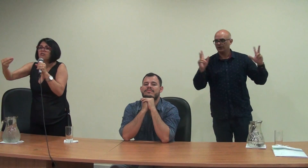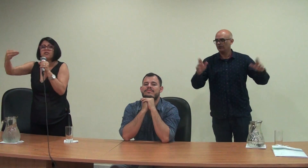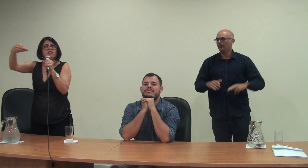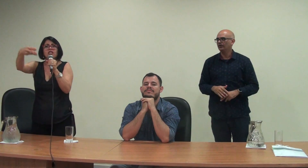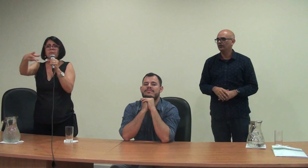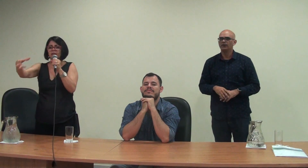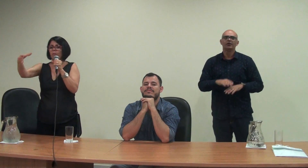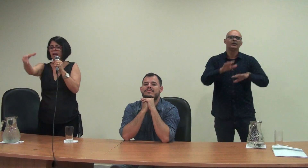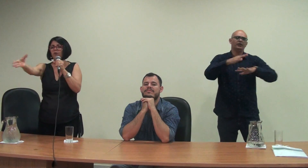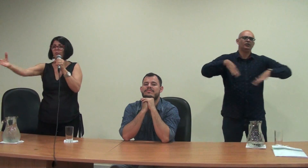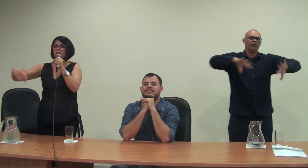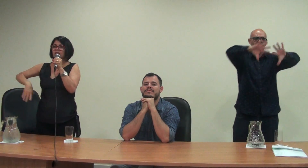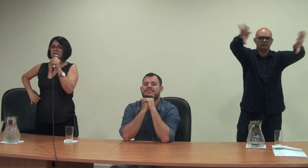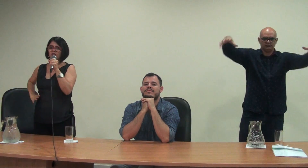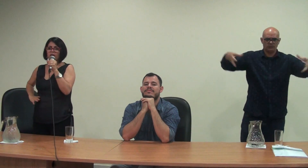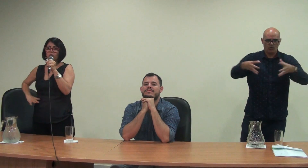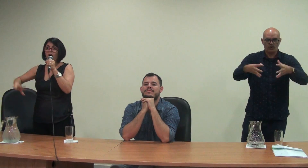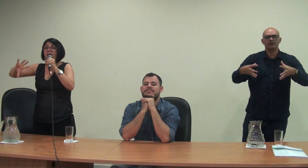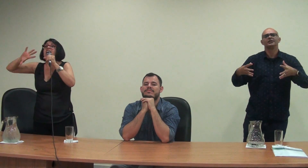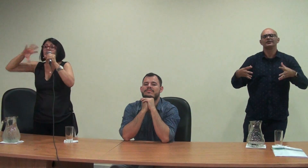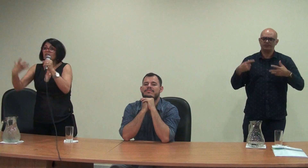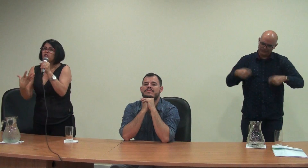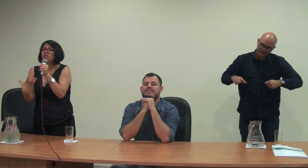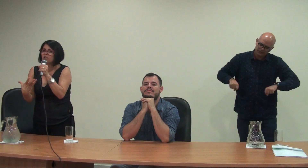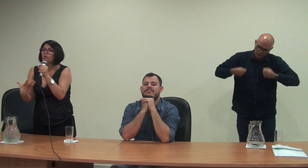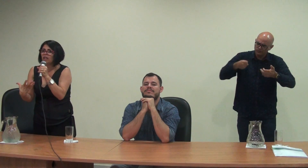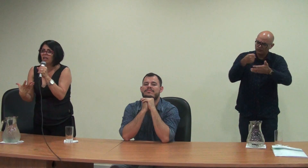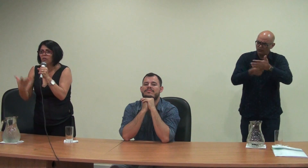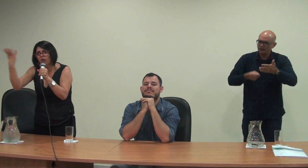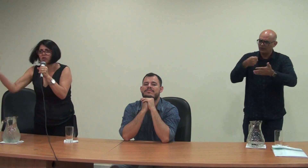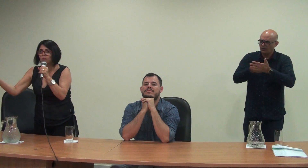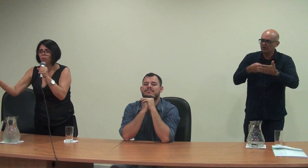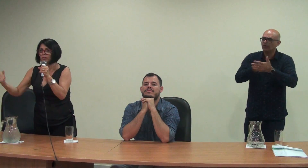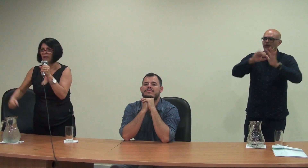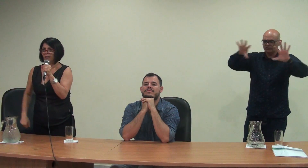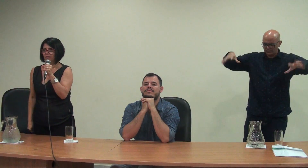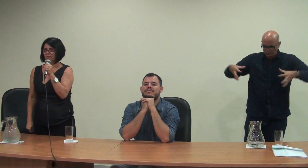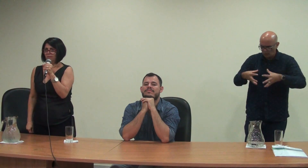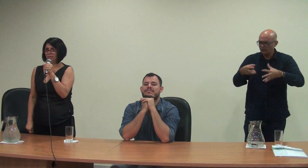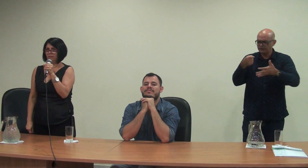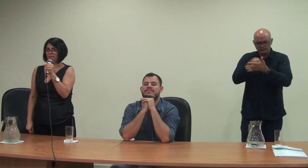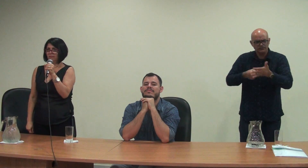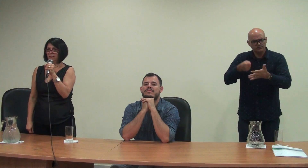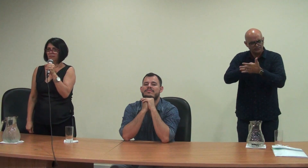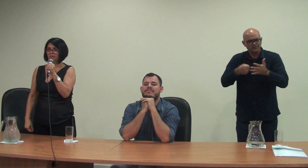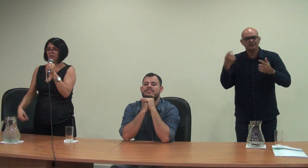Quanto coletivo, a gente tem que bater o pé, não pode ser desse jeito. Quando a gente se unir, o negócio muda.